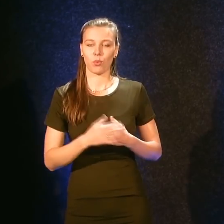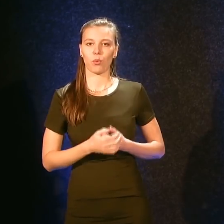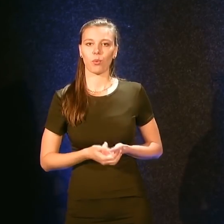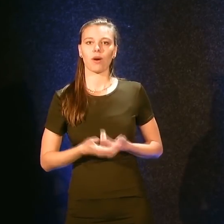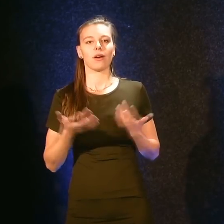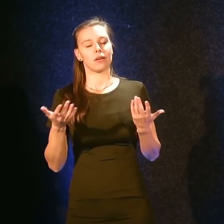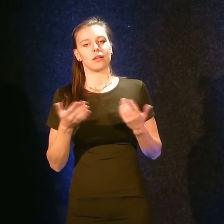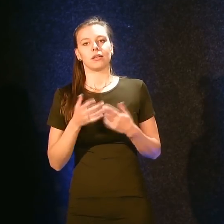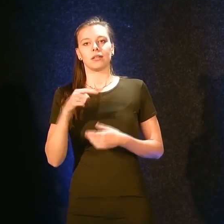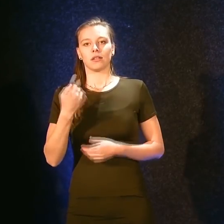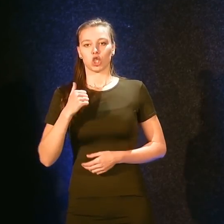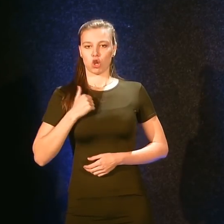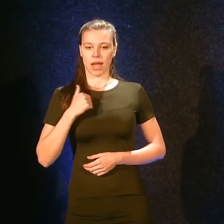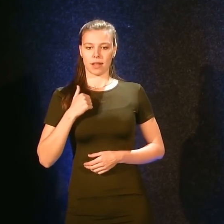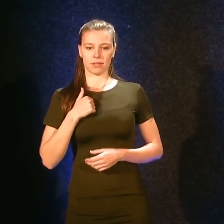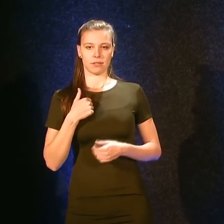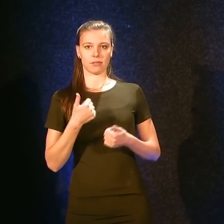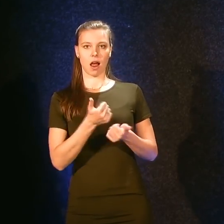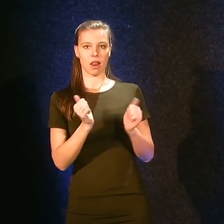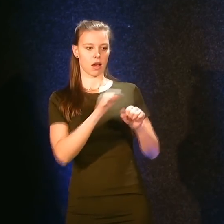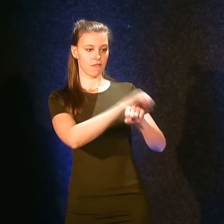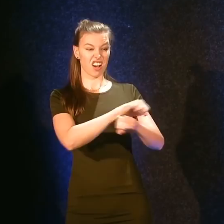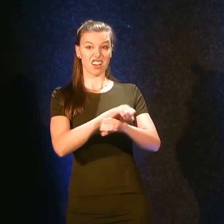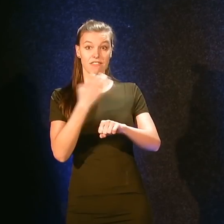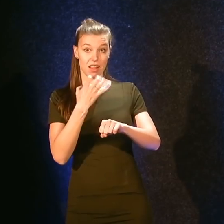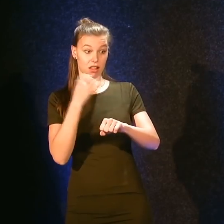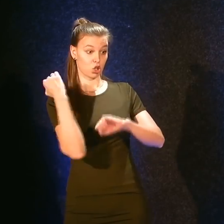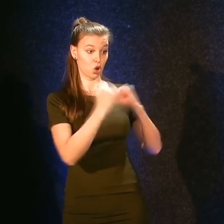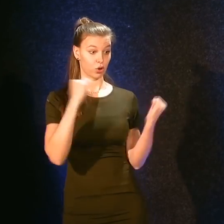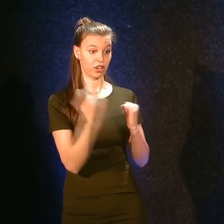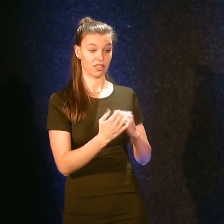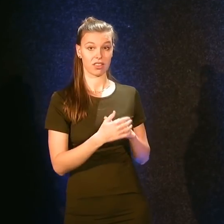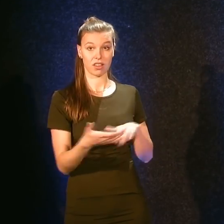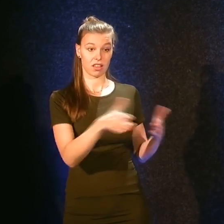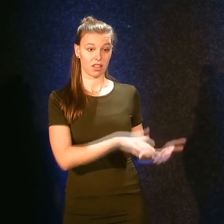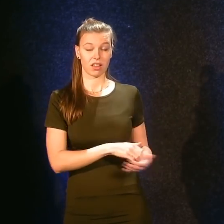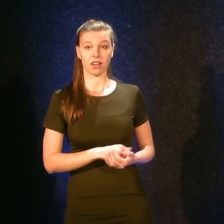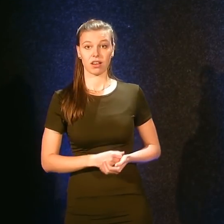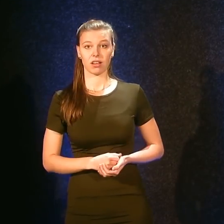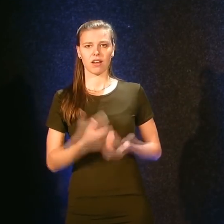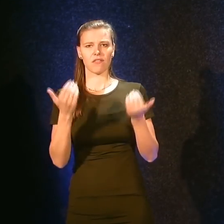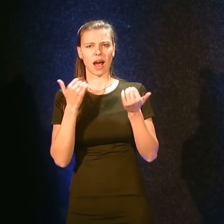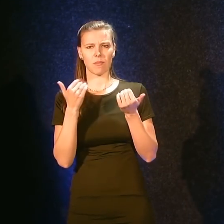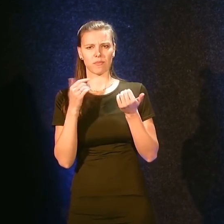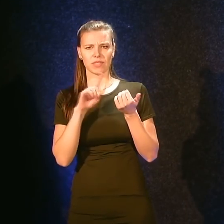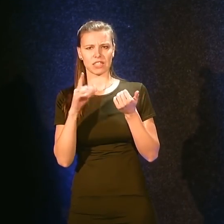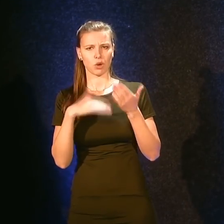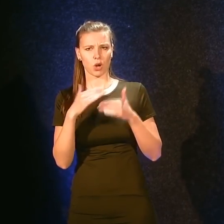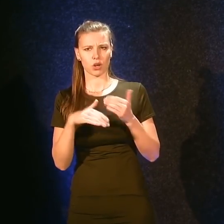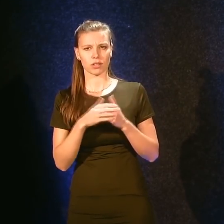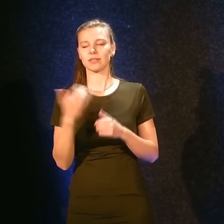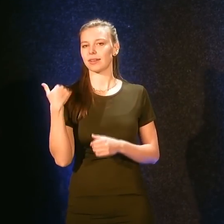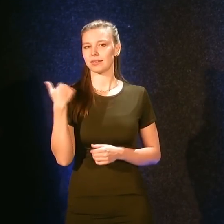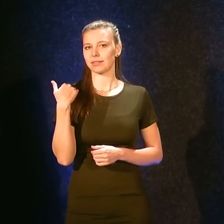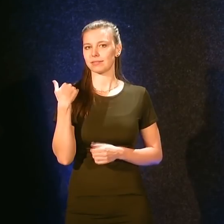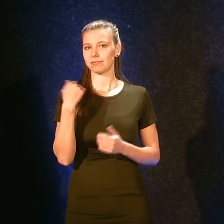dat notabene de soldaten alle gevangenen willen doden. En waarom gebeurt dat niet? We lazen het net.